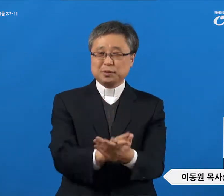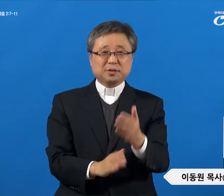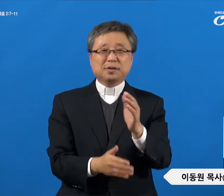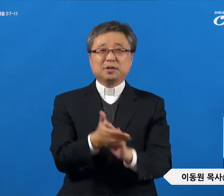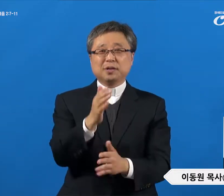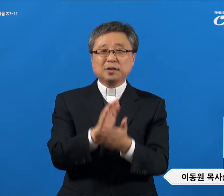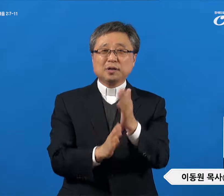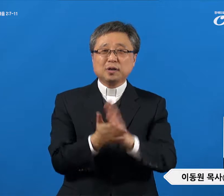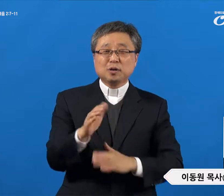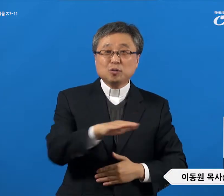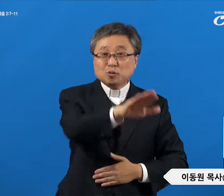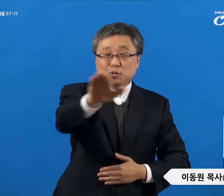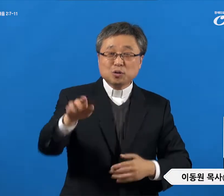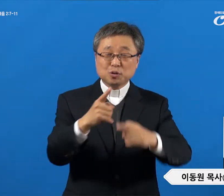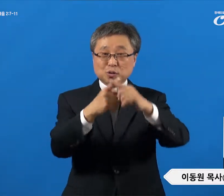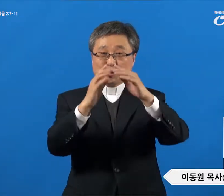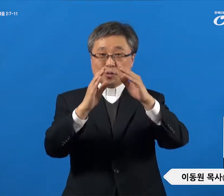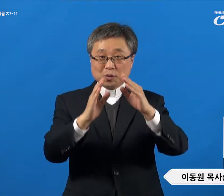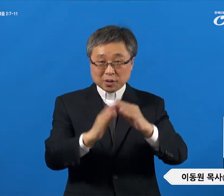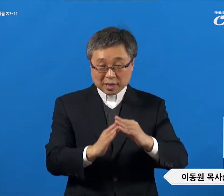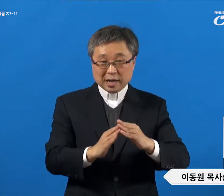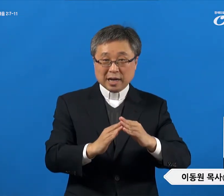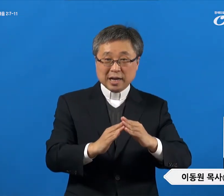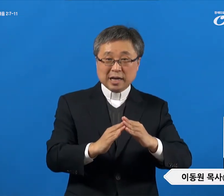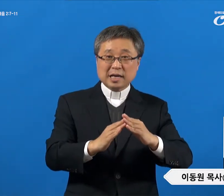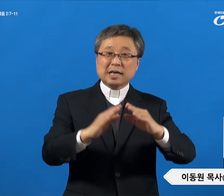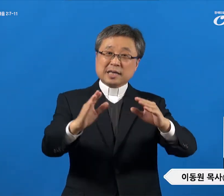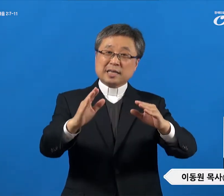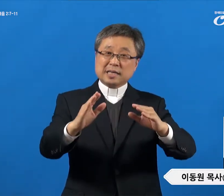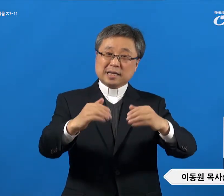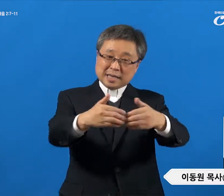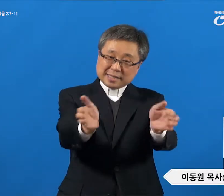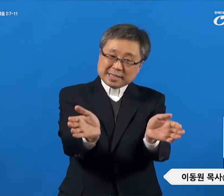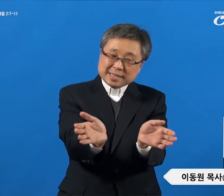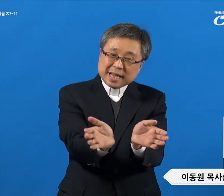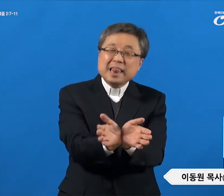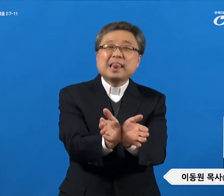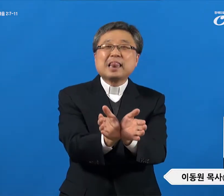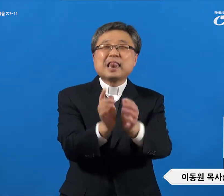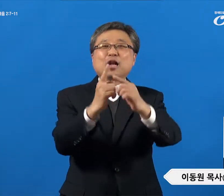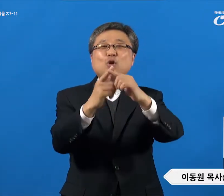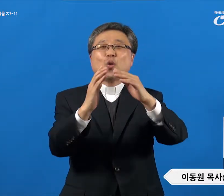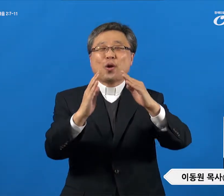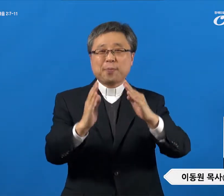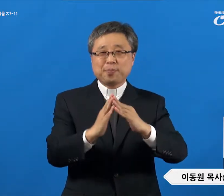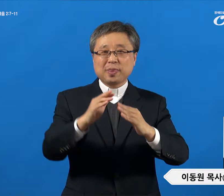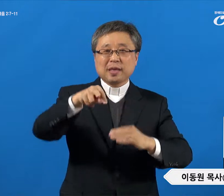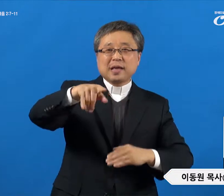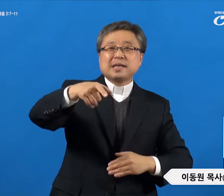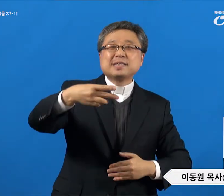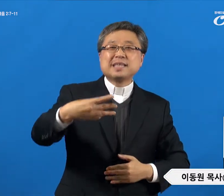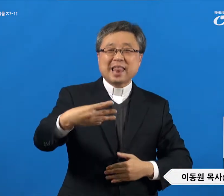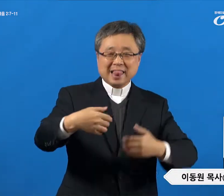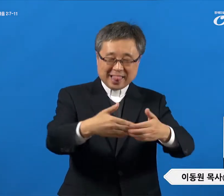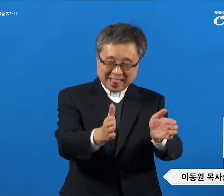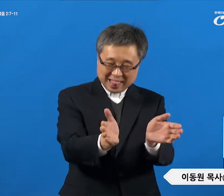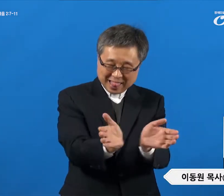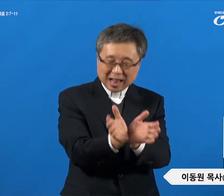우리 교회가 셀 목회를 하는 셀 교회인데, 이 셀 교회들이, 전 세계 셀 교회들이 어떻게 움직이고 있나 그